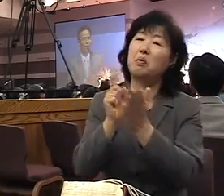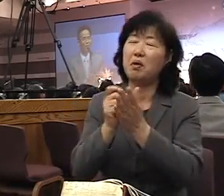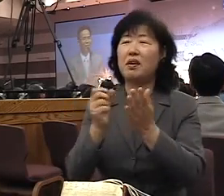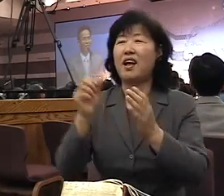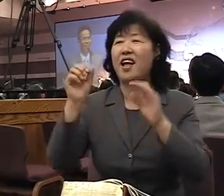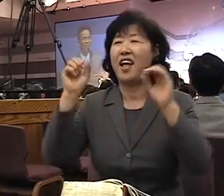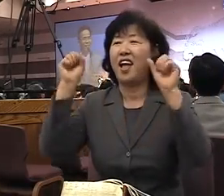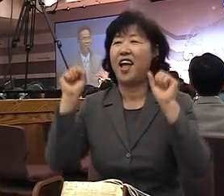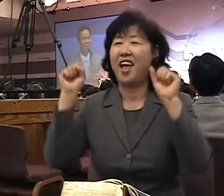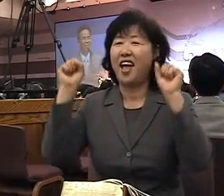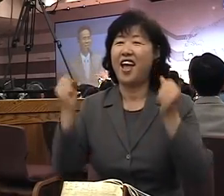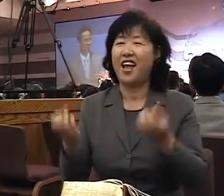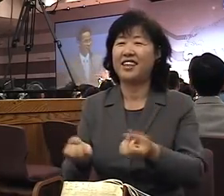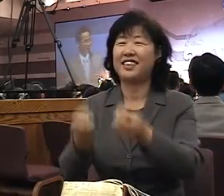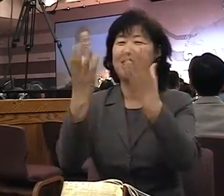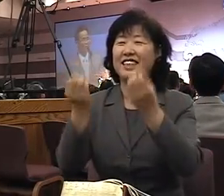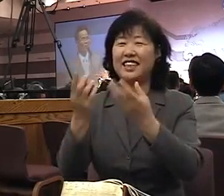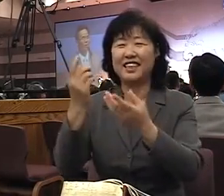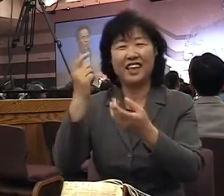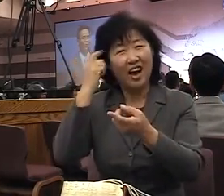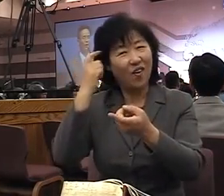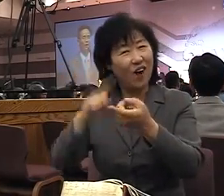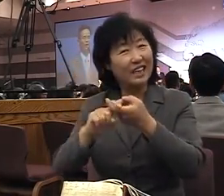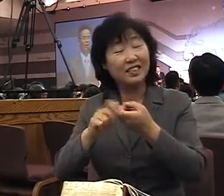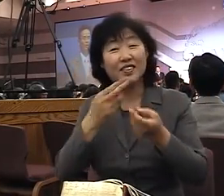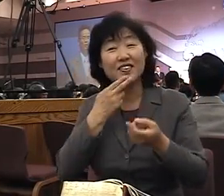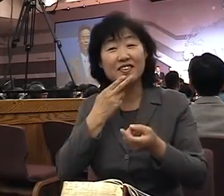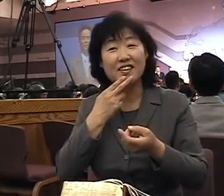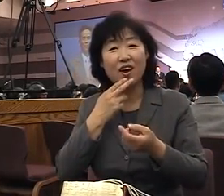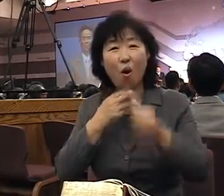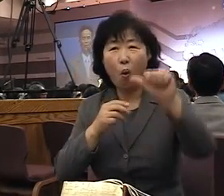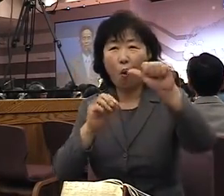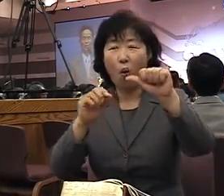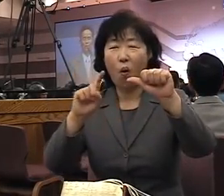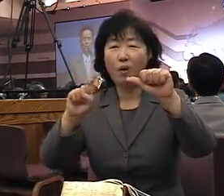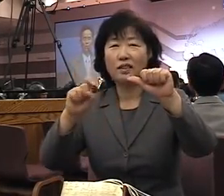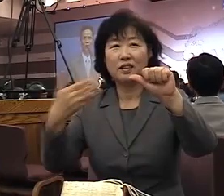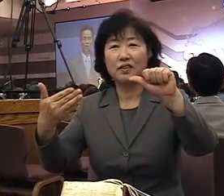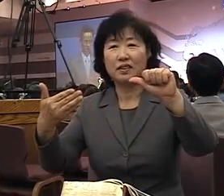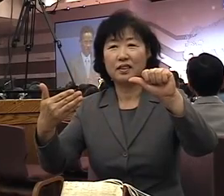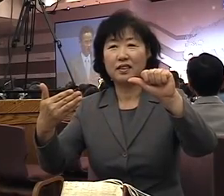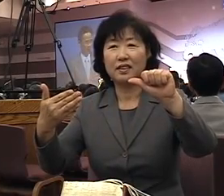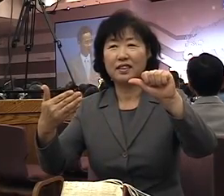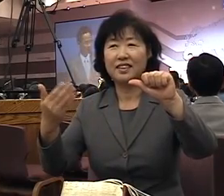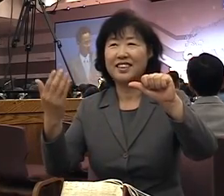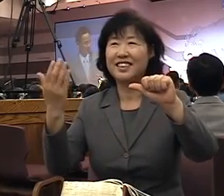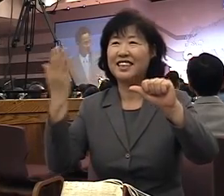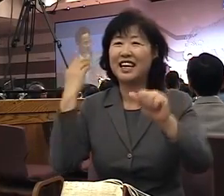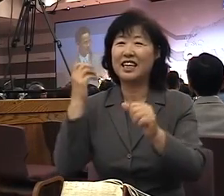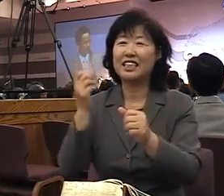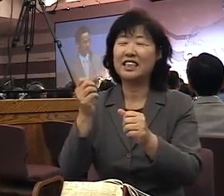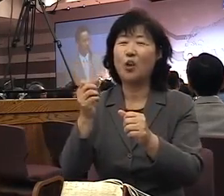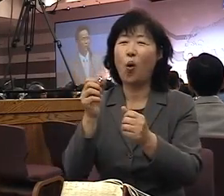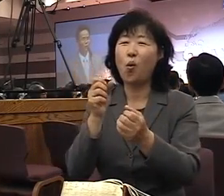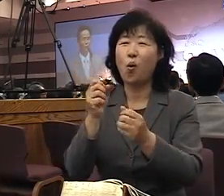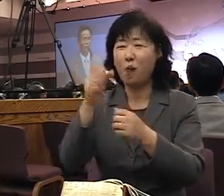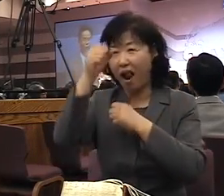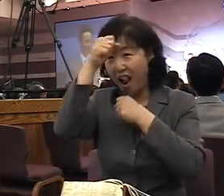관심도 안 써주는데 지난 5월 19일 전국 족구대회에서 저희 교회